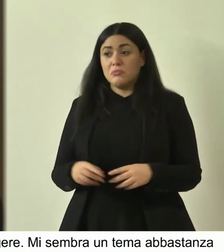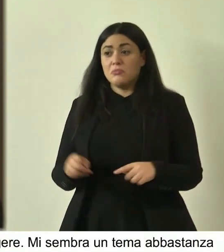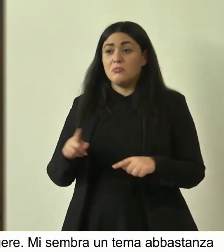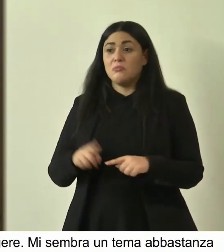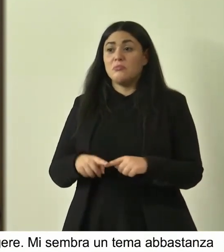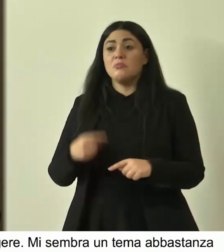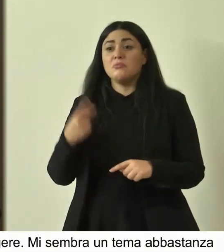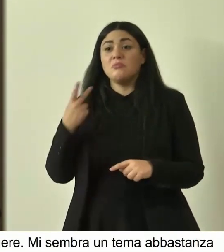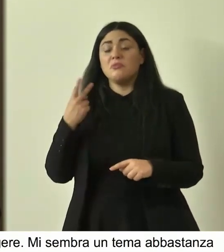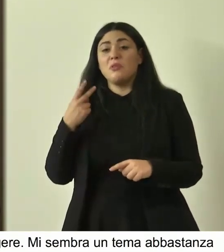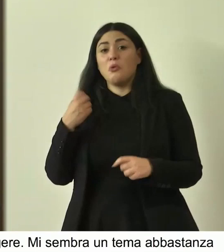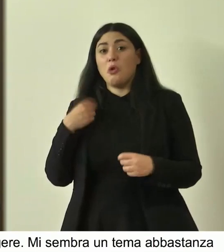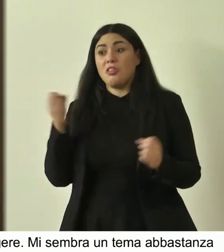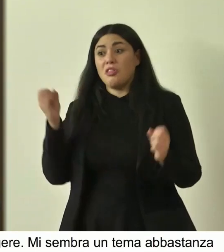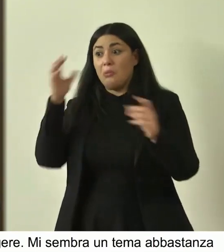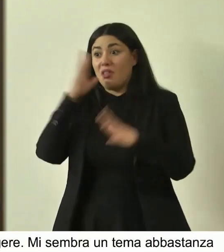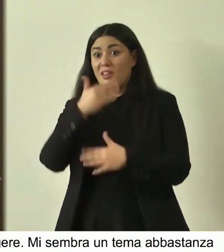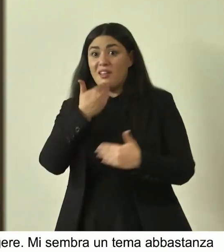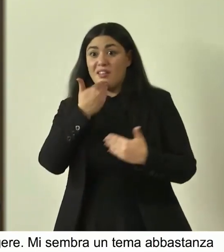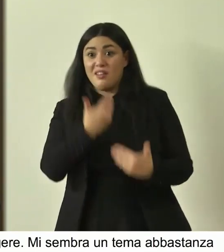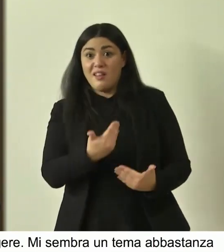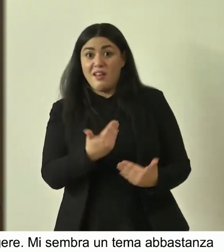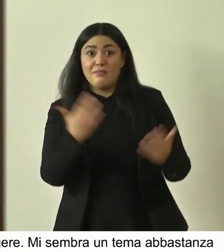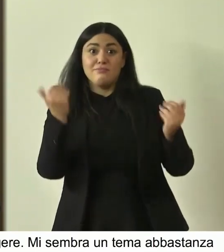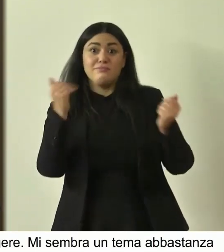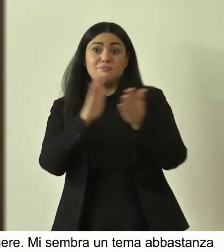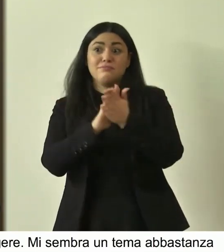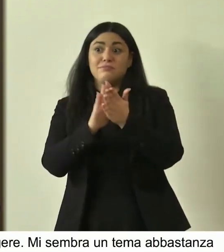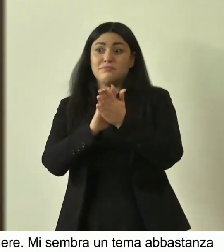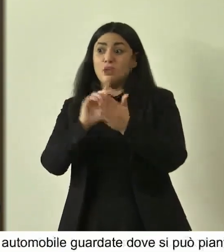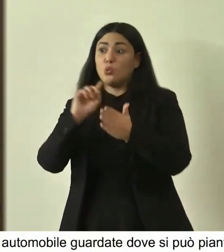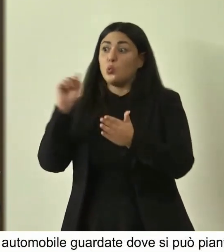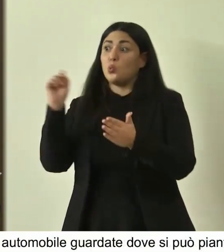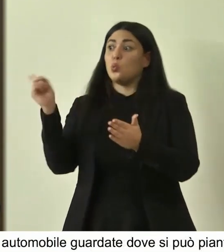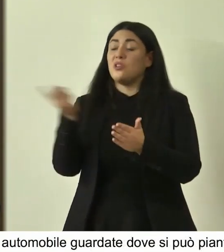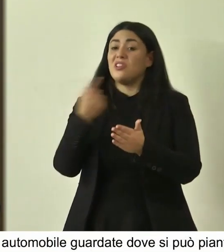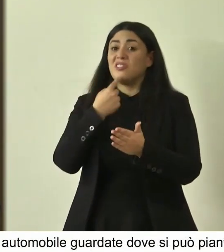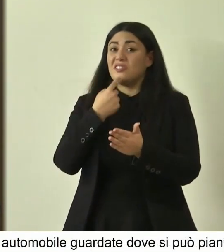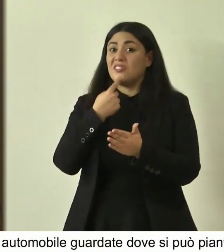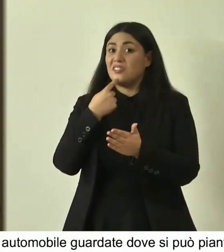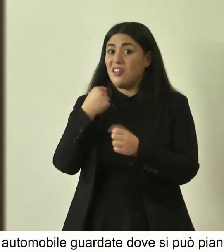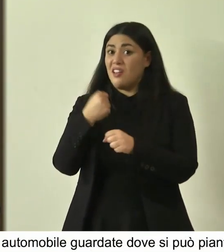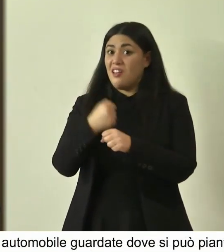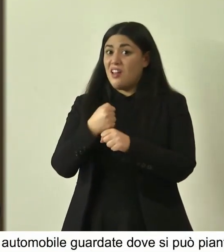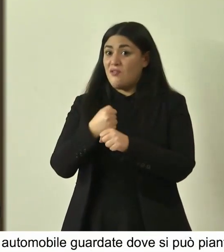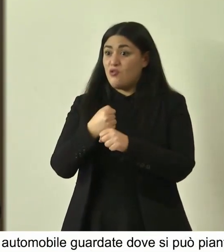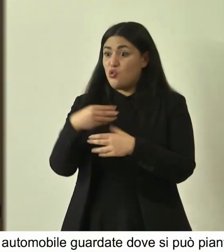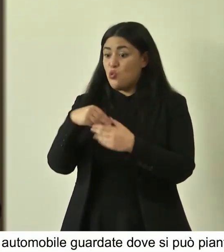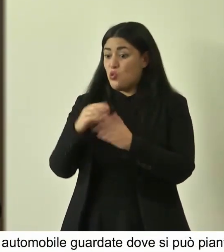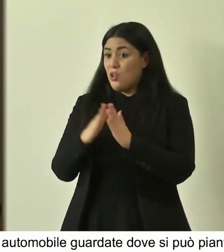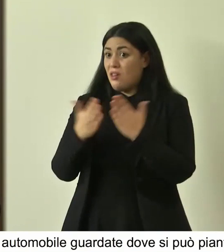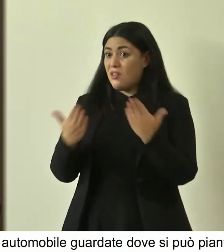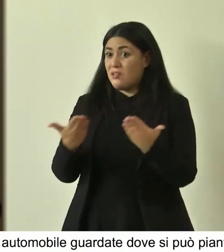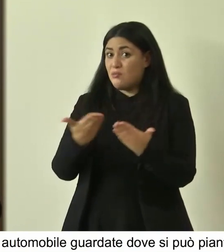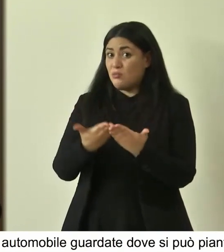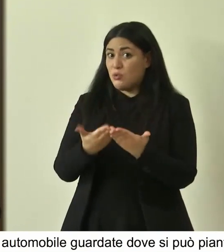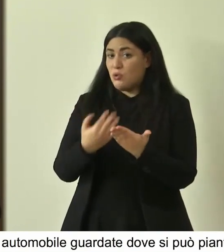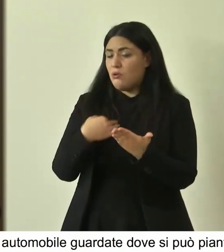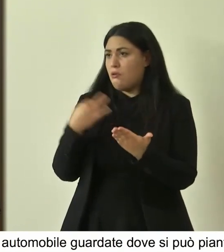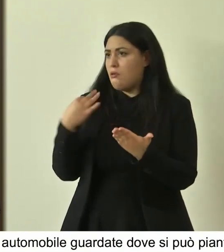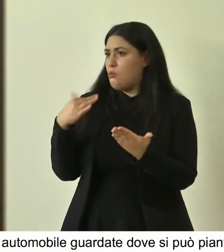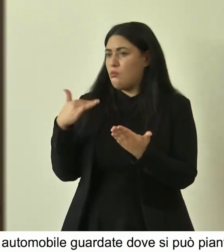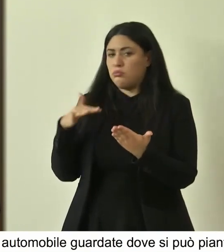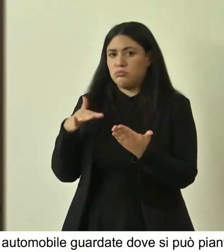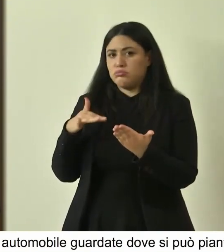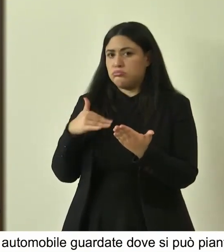Ho dimenticato di ringraziare e di elogiare tutti quelli che hanno fatto questo ottimo lavoro, che è molto ben